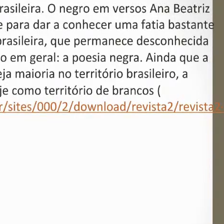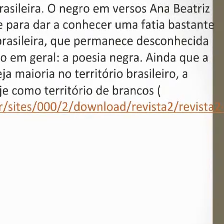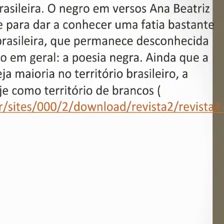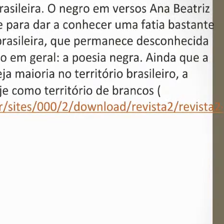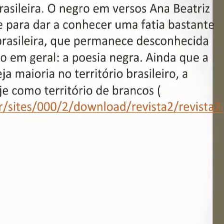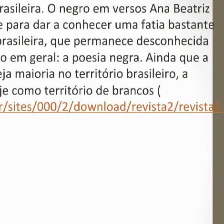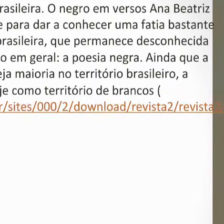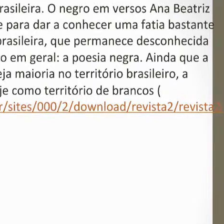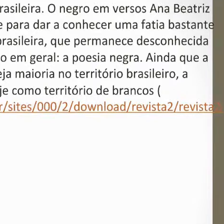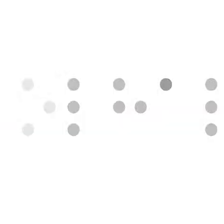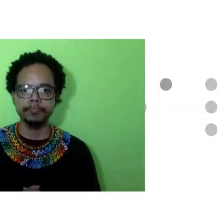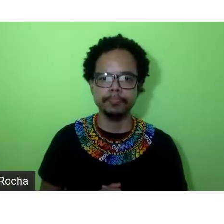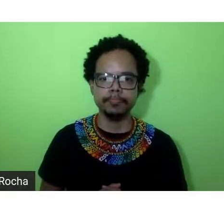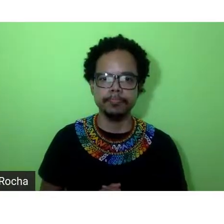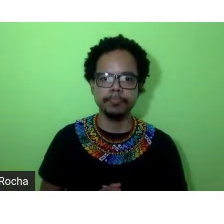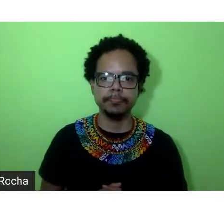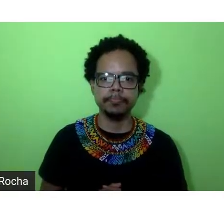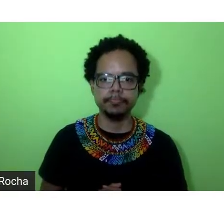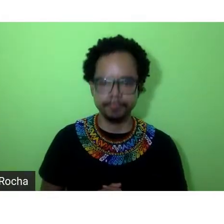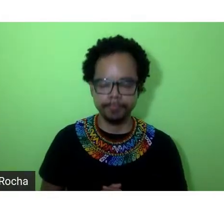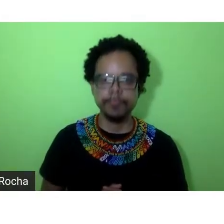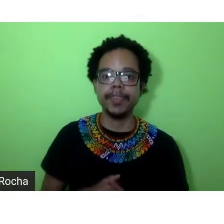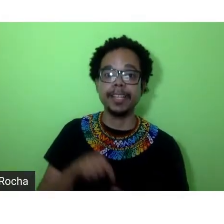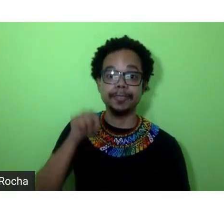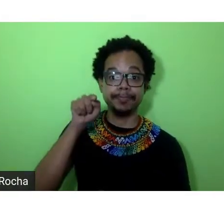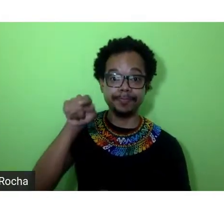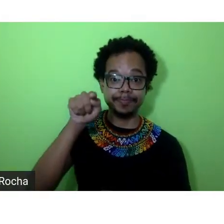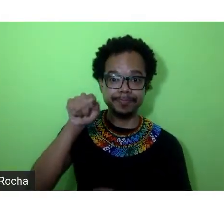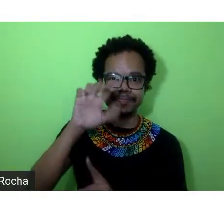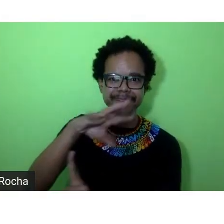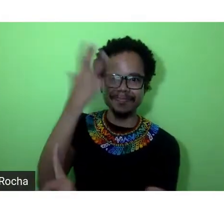E aí Oi ok